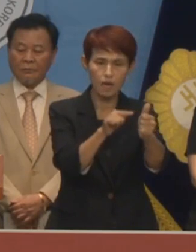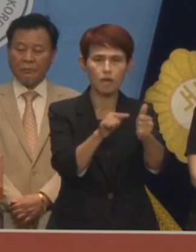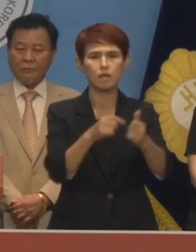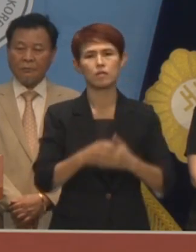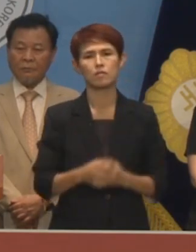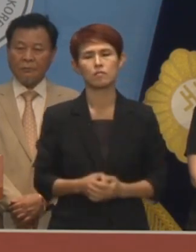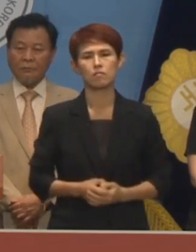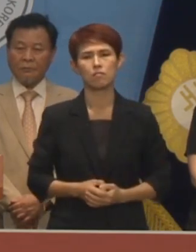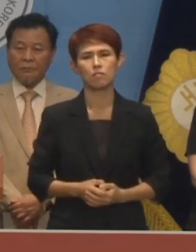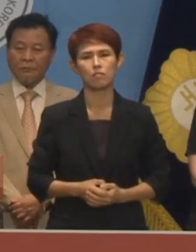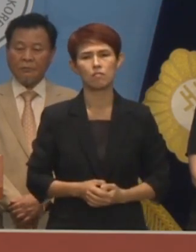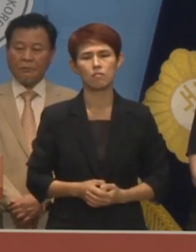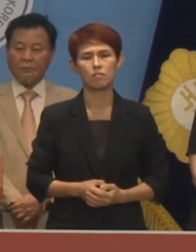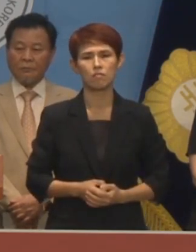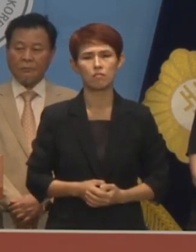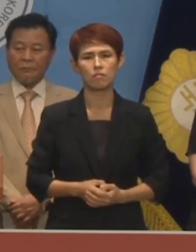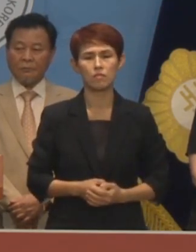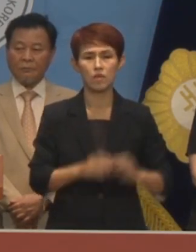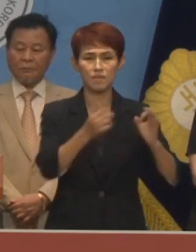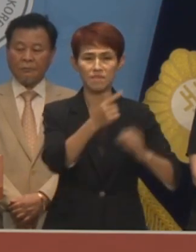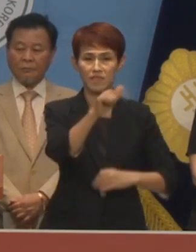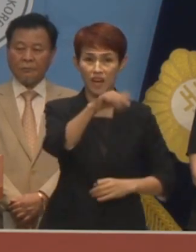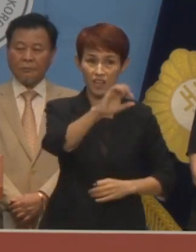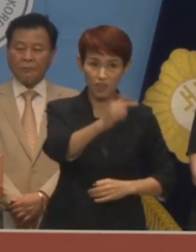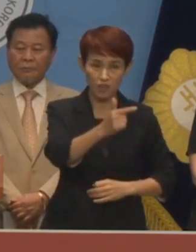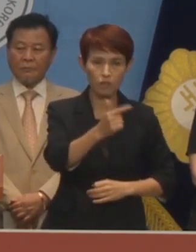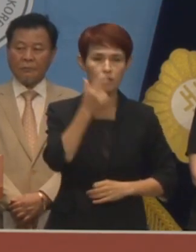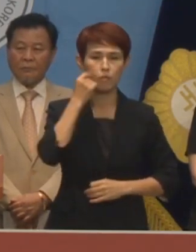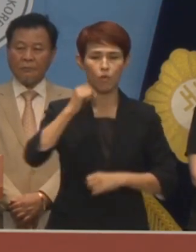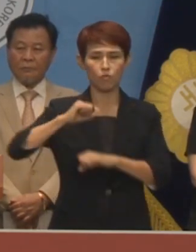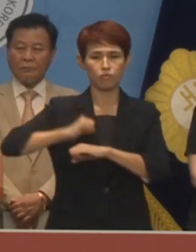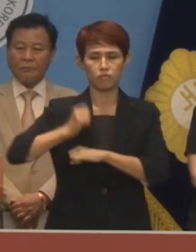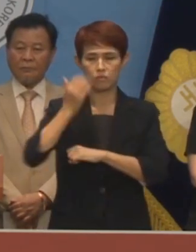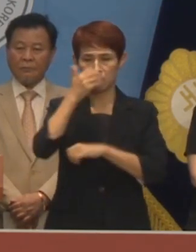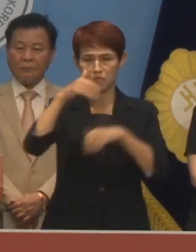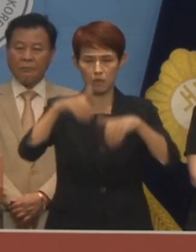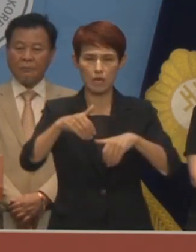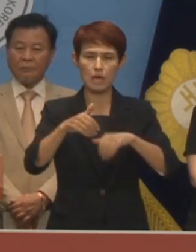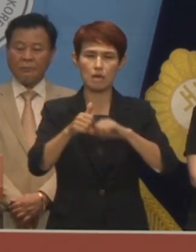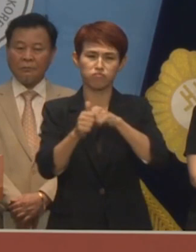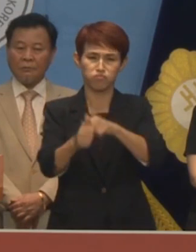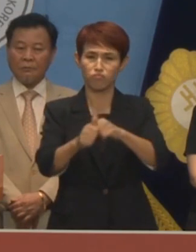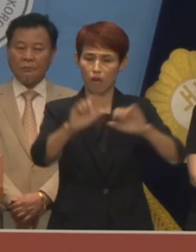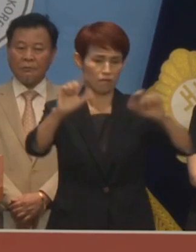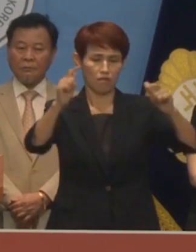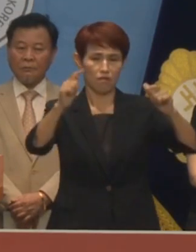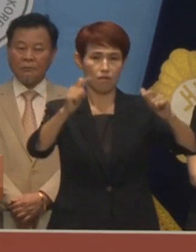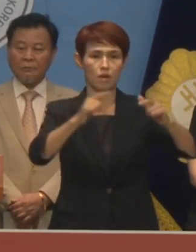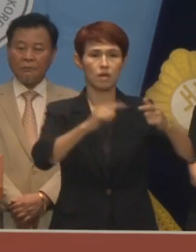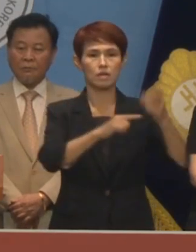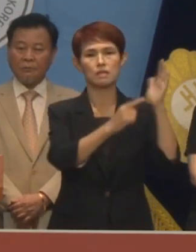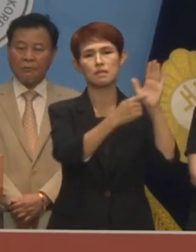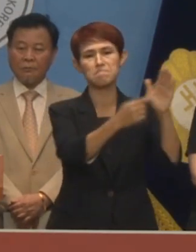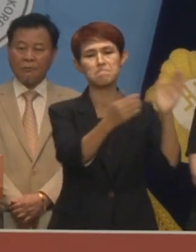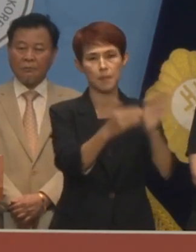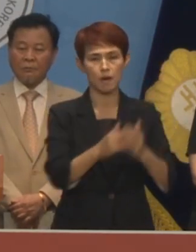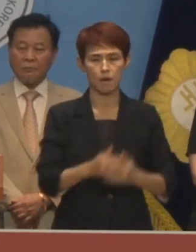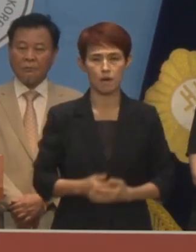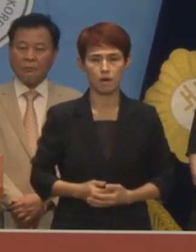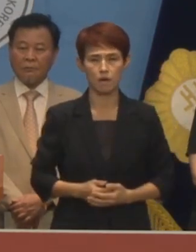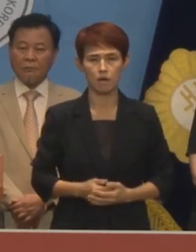박지양이 그러하다. 김낙연은 위안부 강제성 부정, 식민지 근대화론 동조, 반일